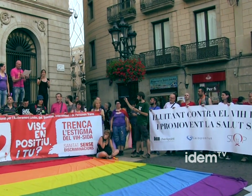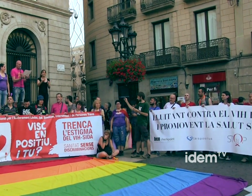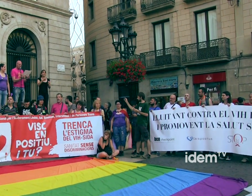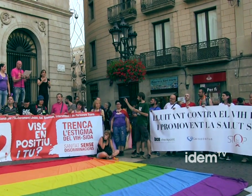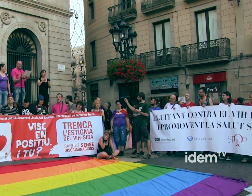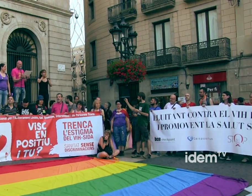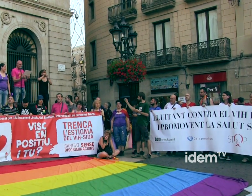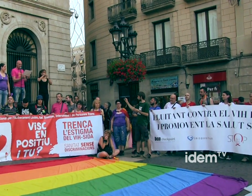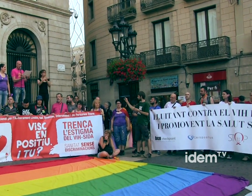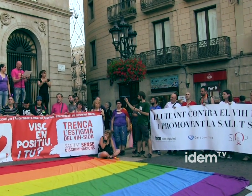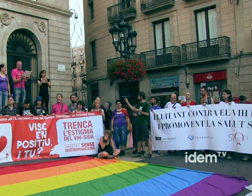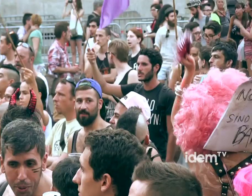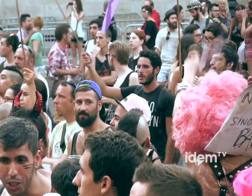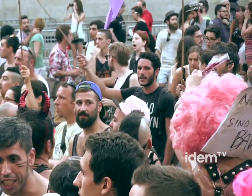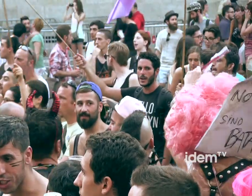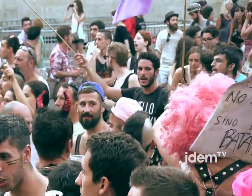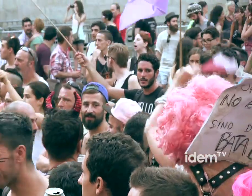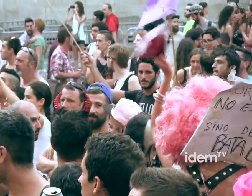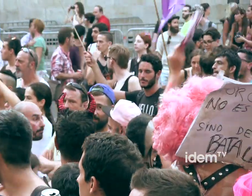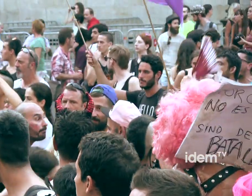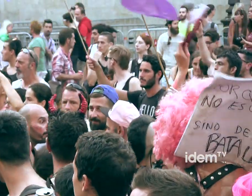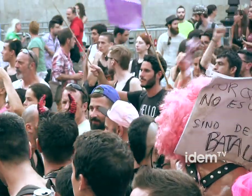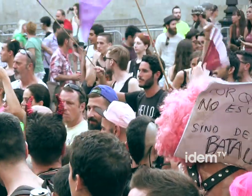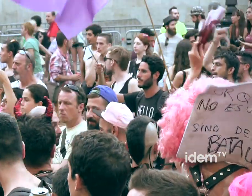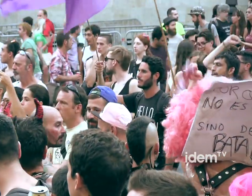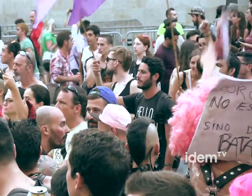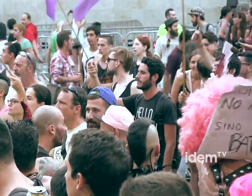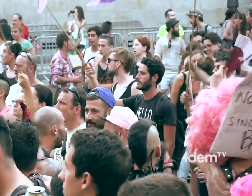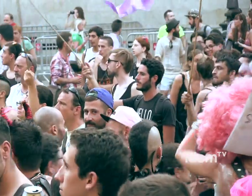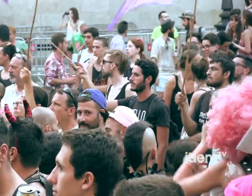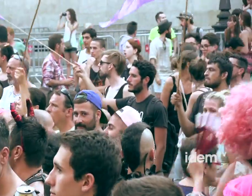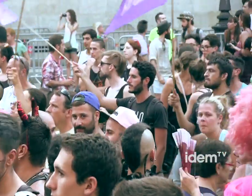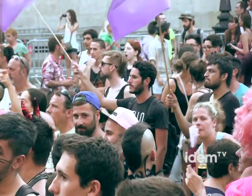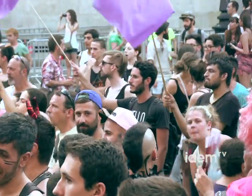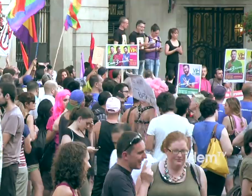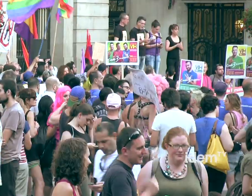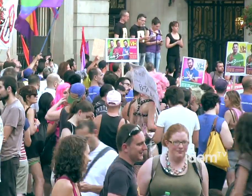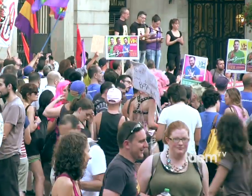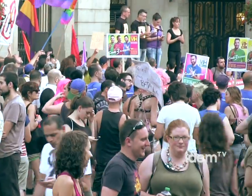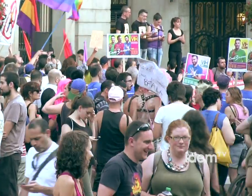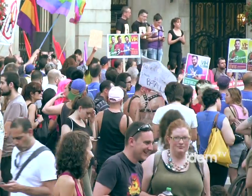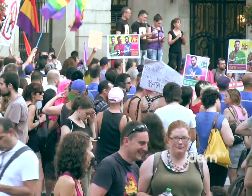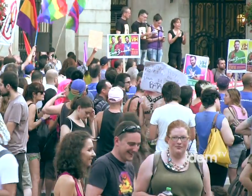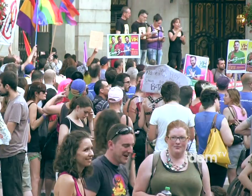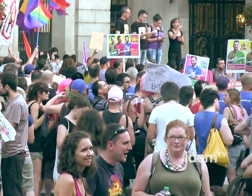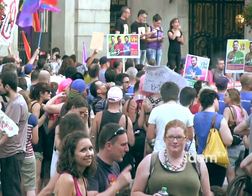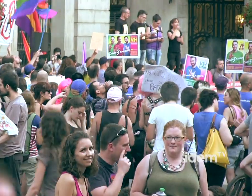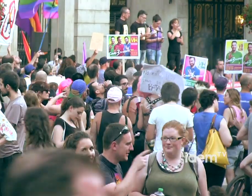excusa, estem assistint a la mercantilització del dret fonamental a la sanitat.